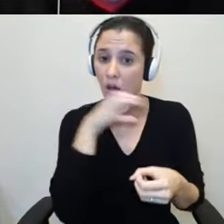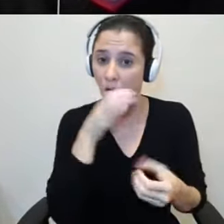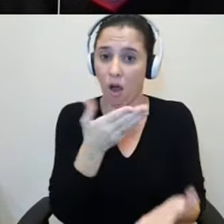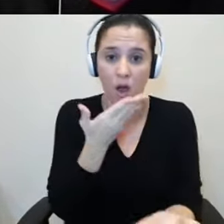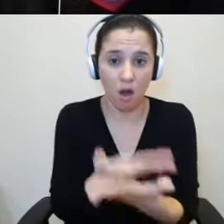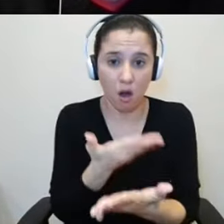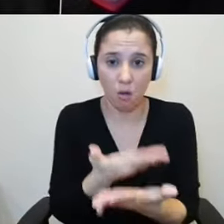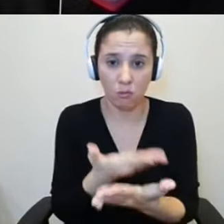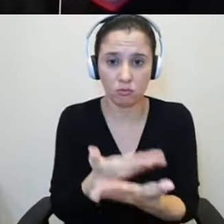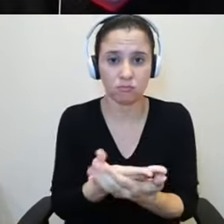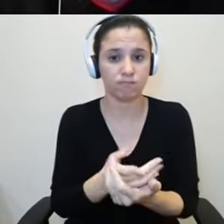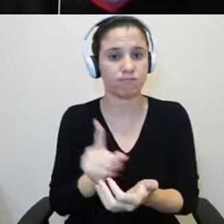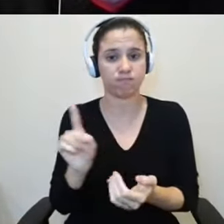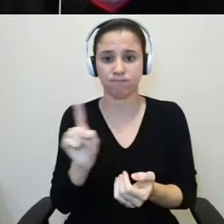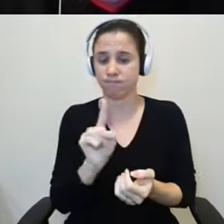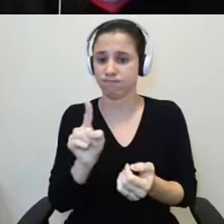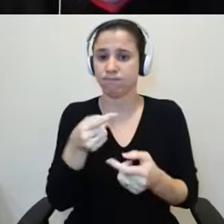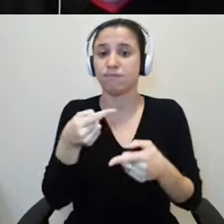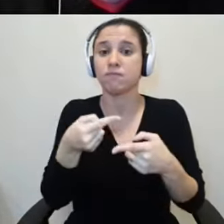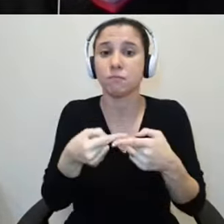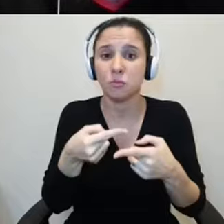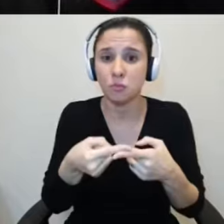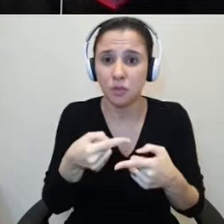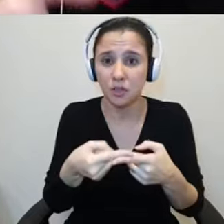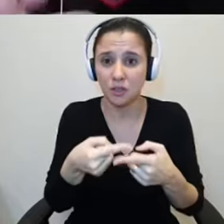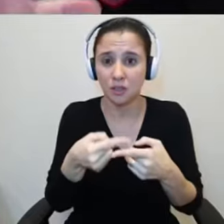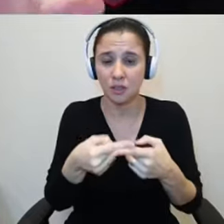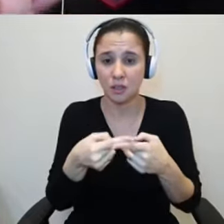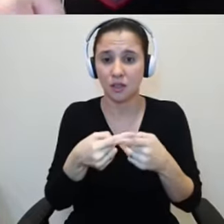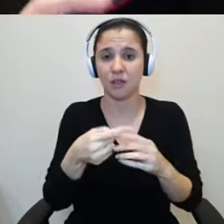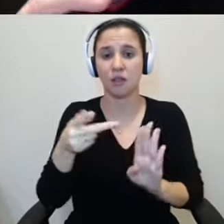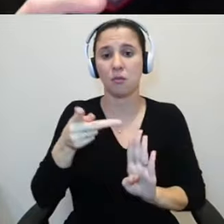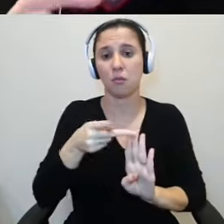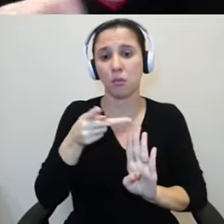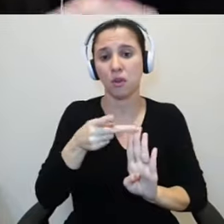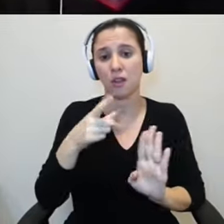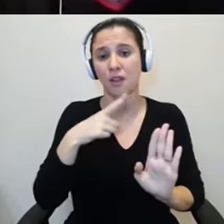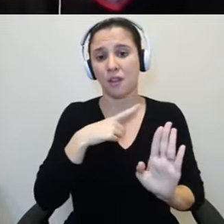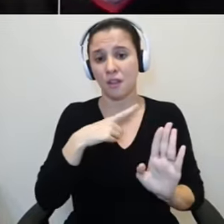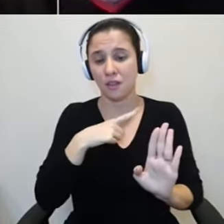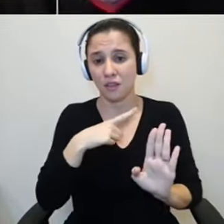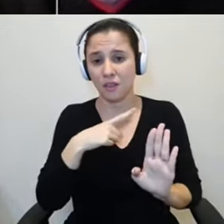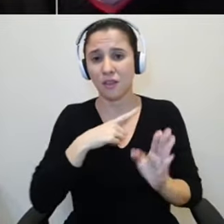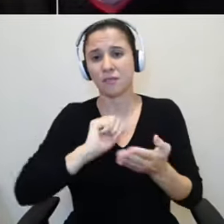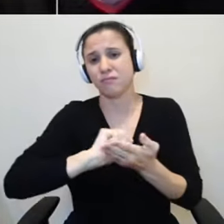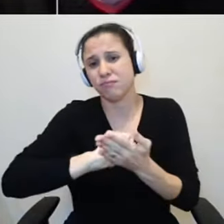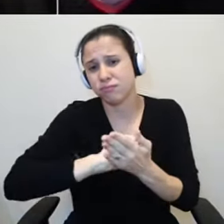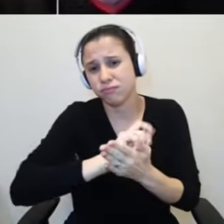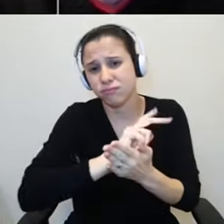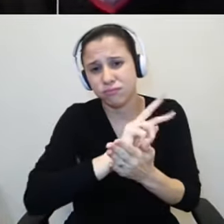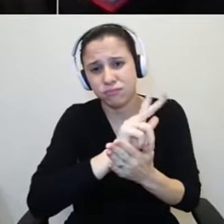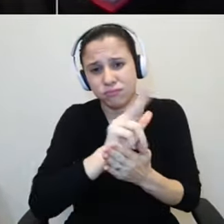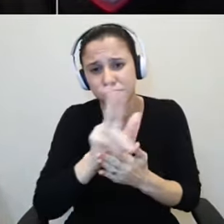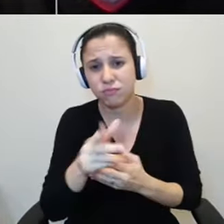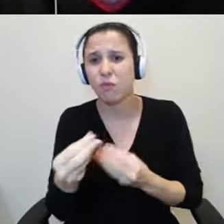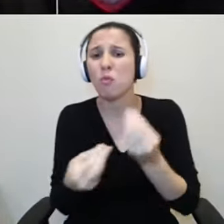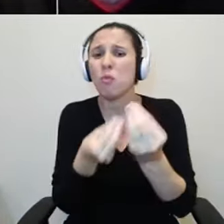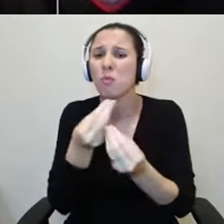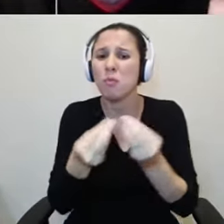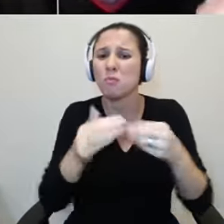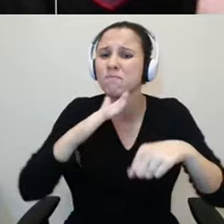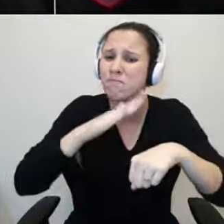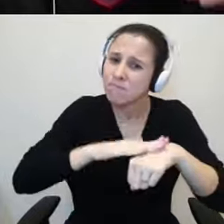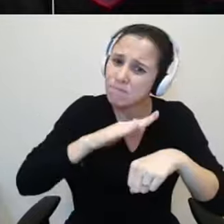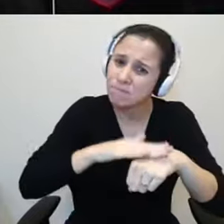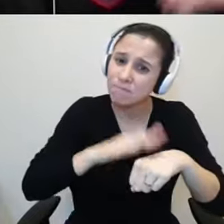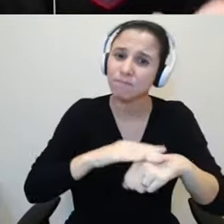aula. Por quê? Nessa portaria também se define uma série de ações que precisam ser feitas, muitas delas